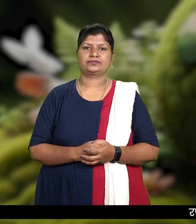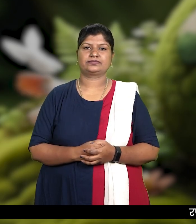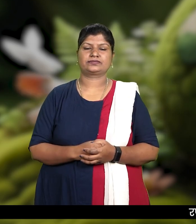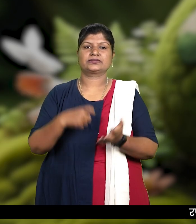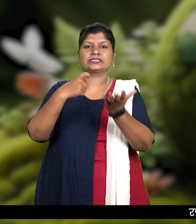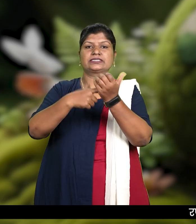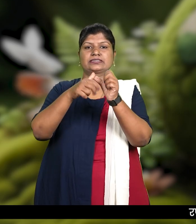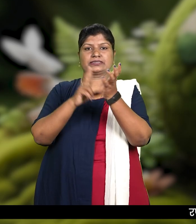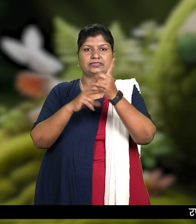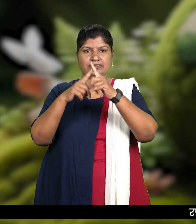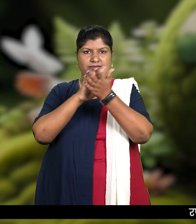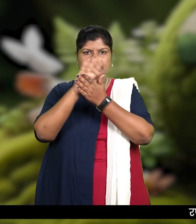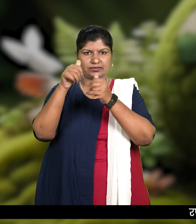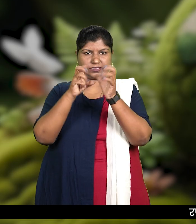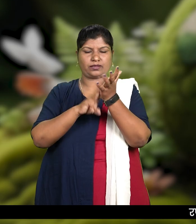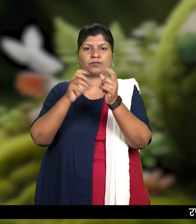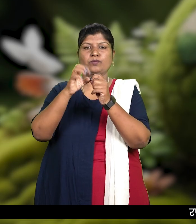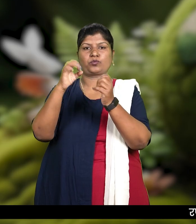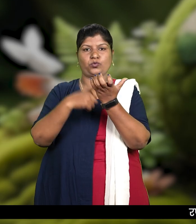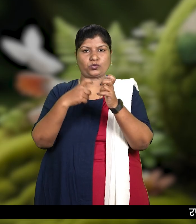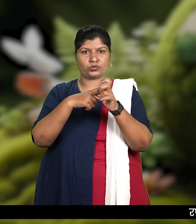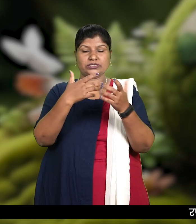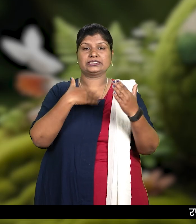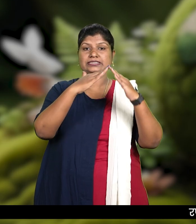रणथंबोर अभयारण्य वाघांसाठी प्रसिद्ध आहेत.